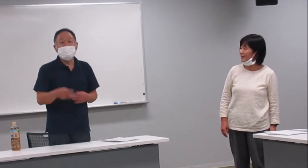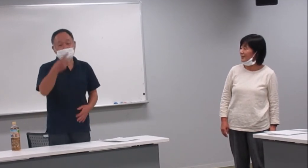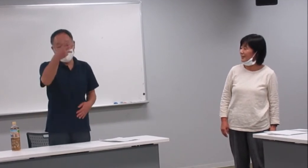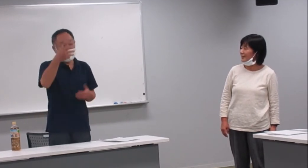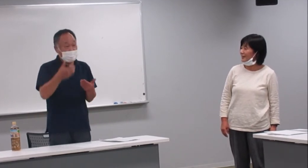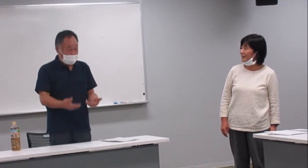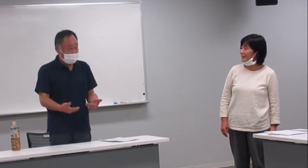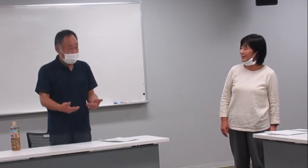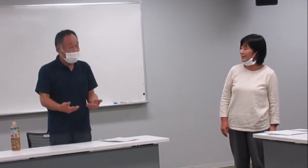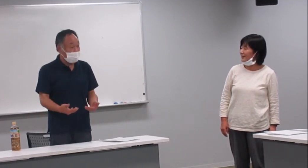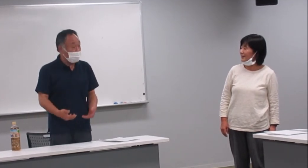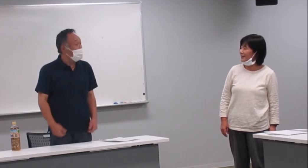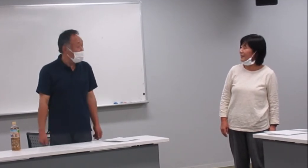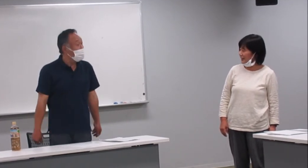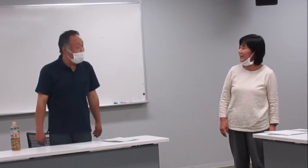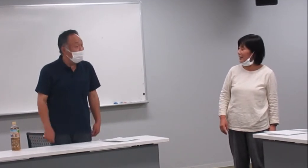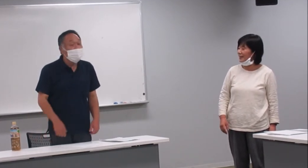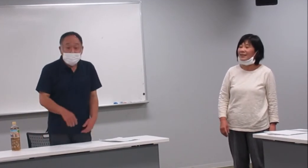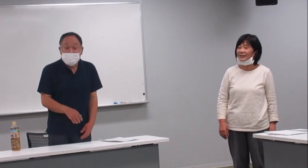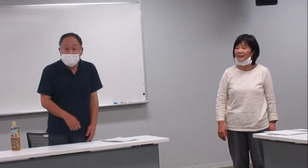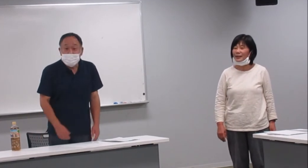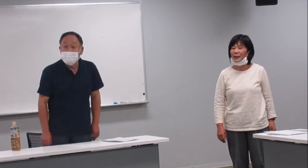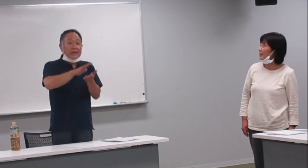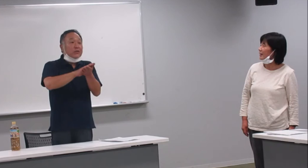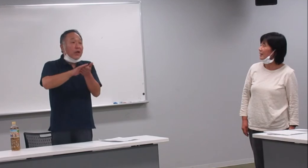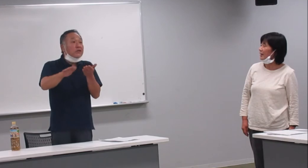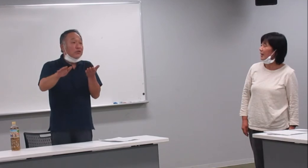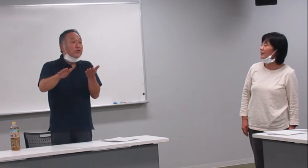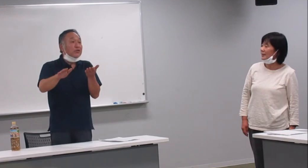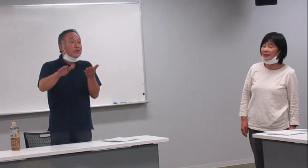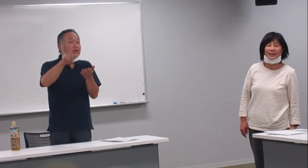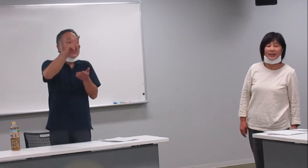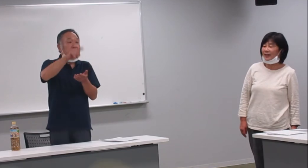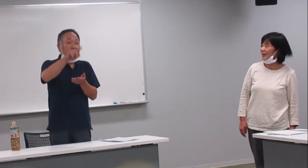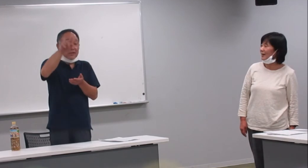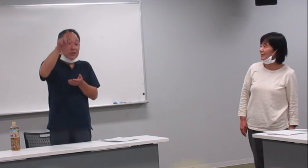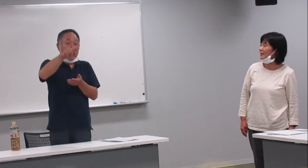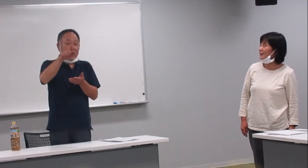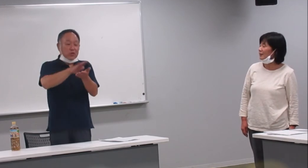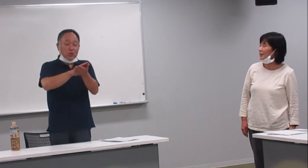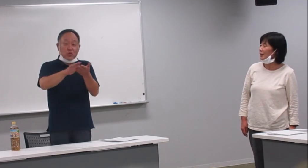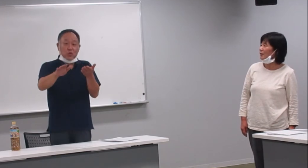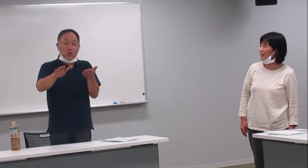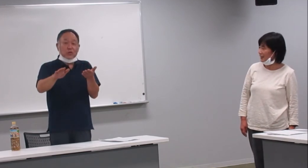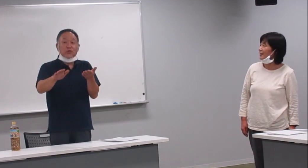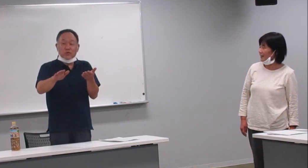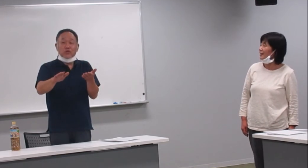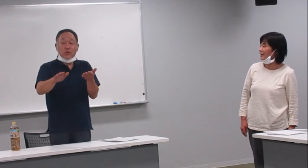重ねる。あ、み、重たい。 漢字。 器用。川。